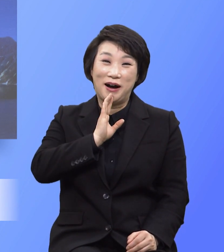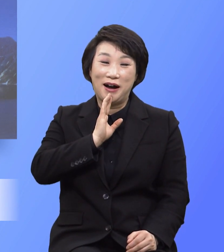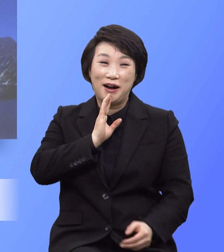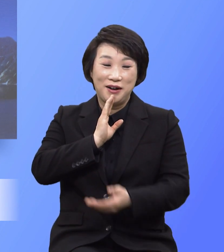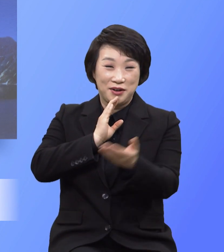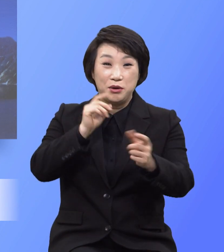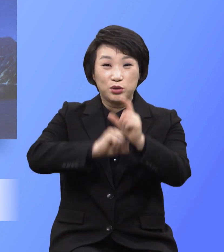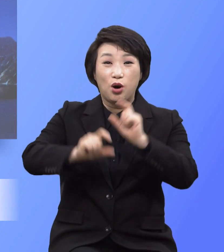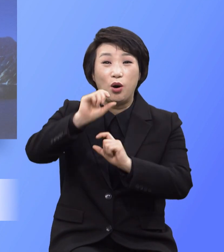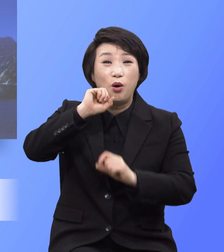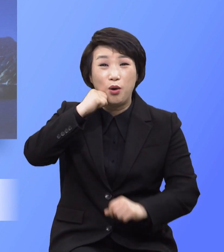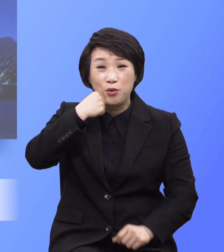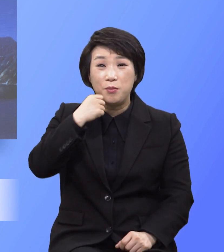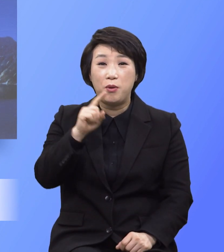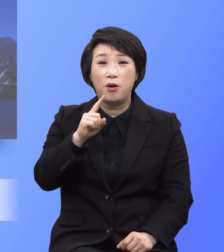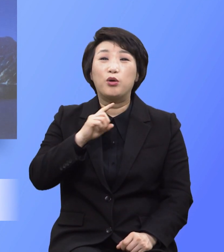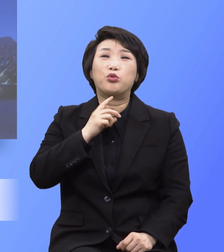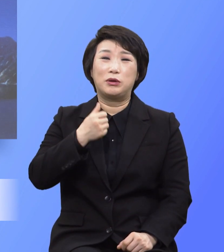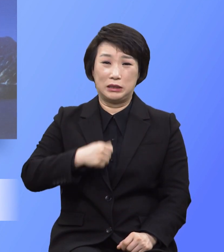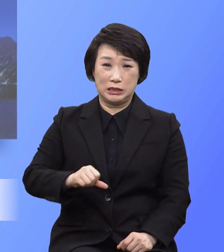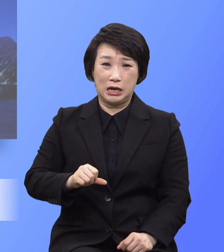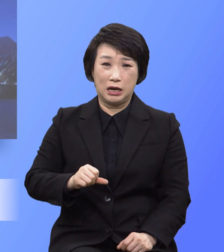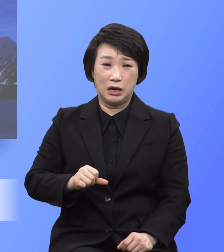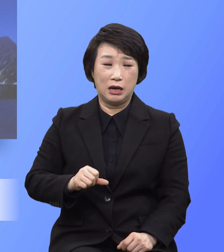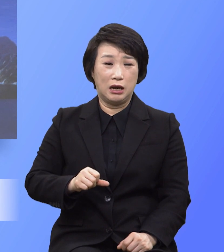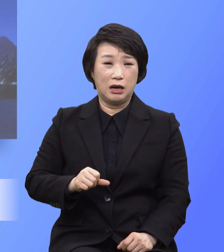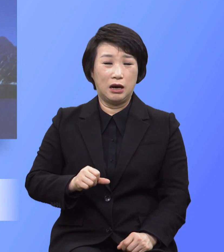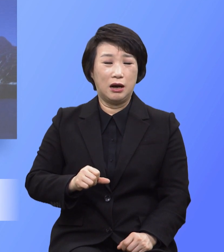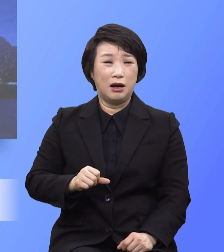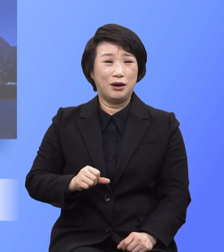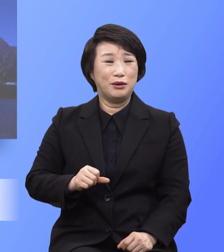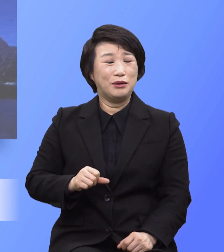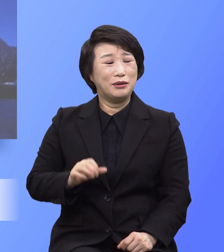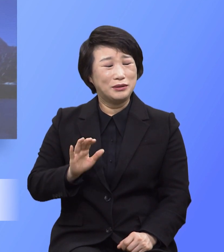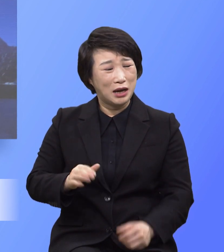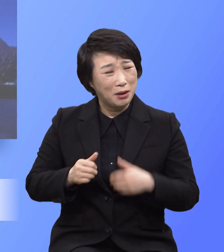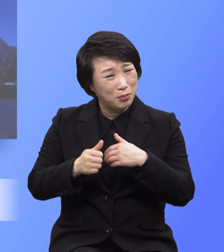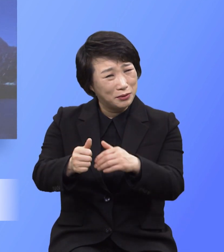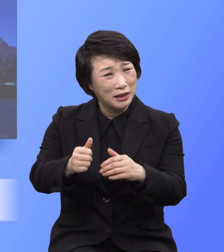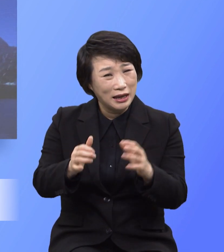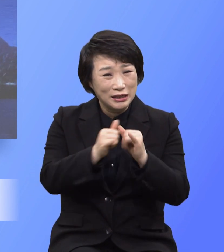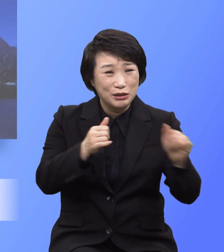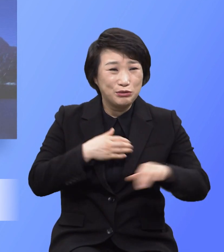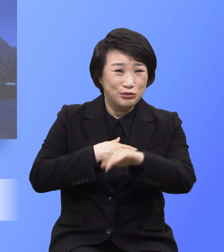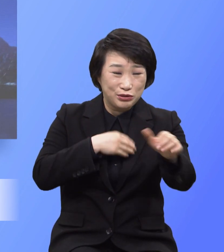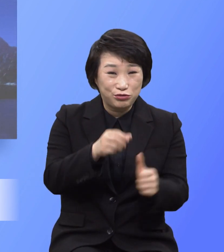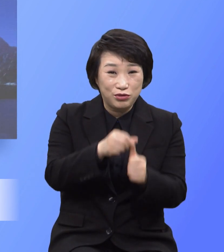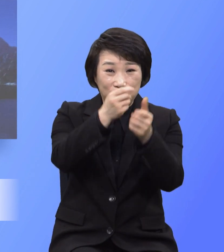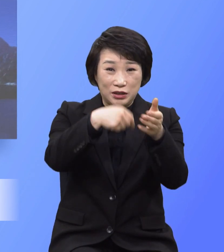것이 자기 품속에 있는 독생자, 우리를